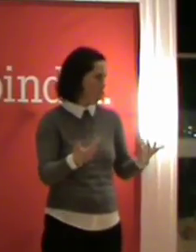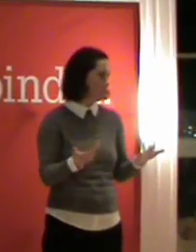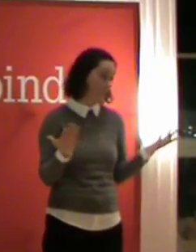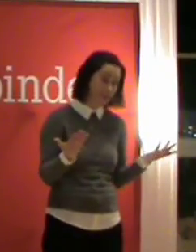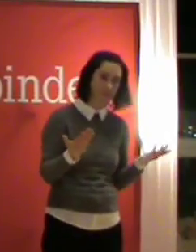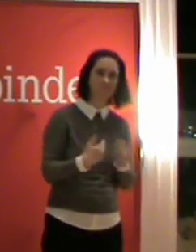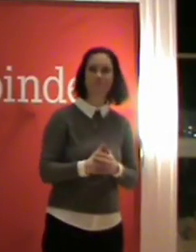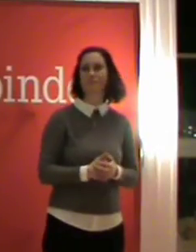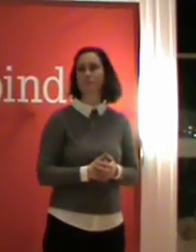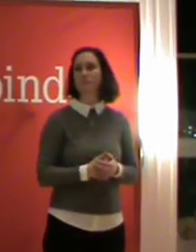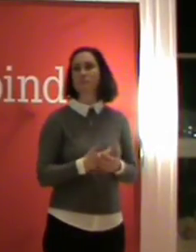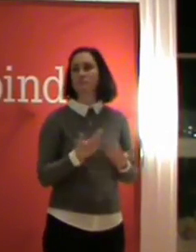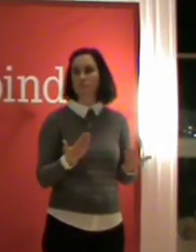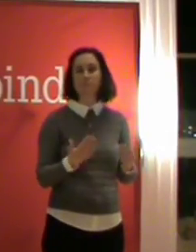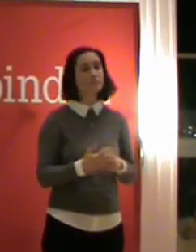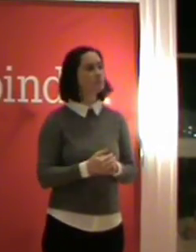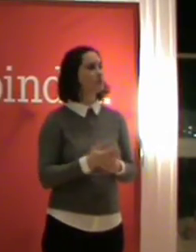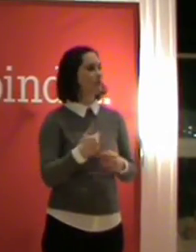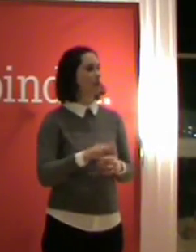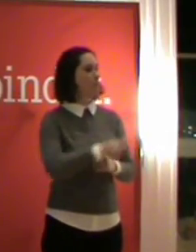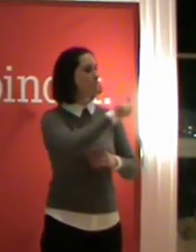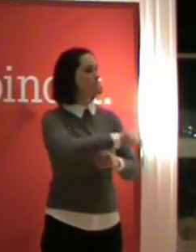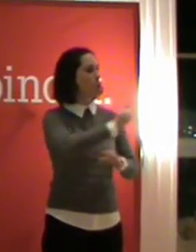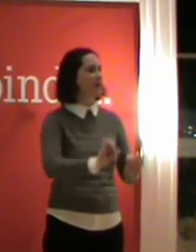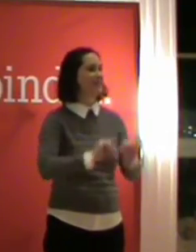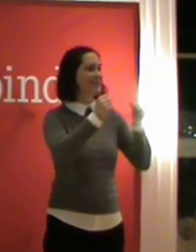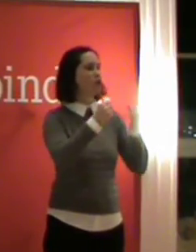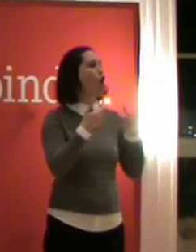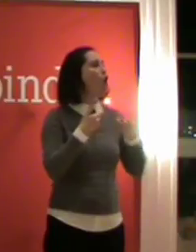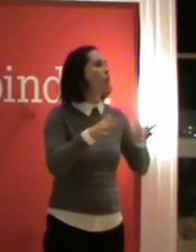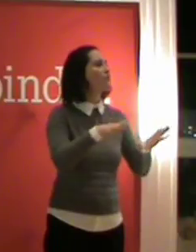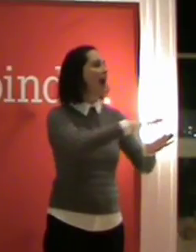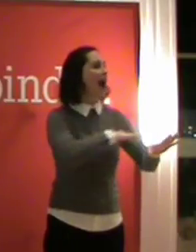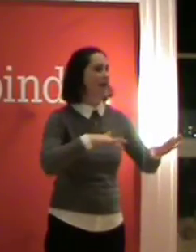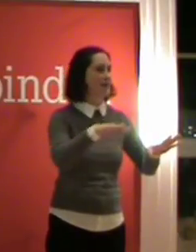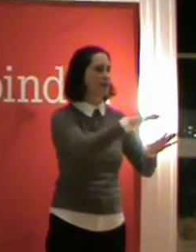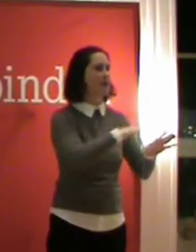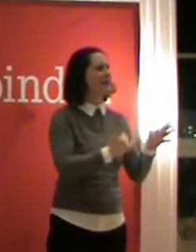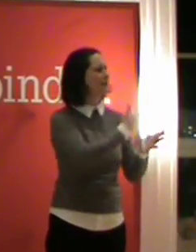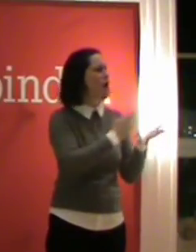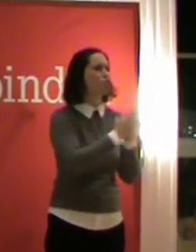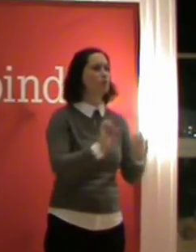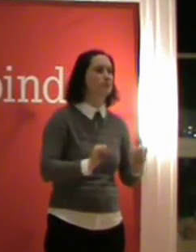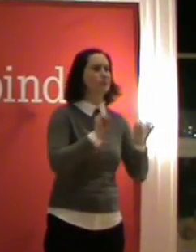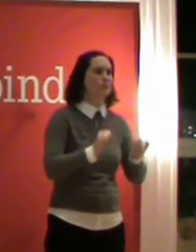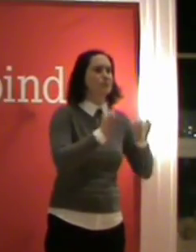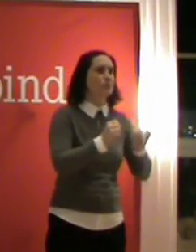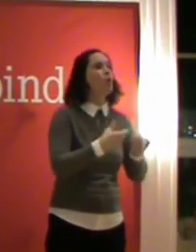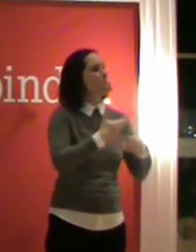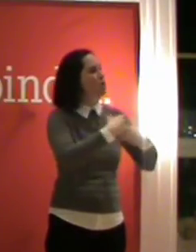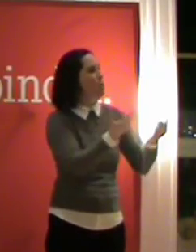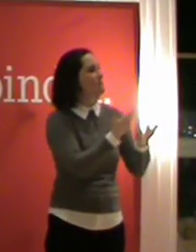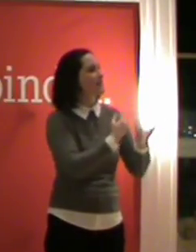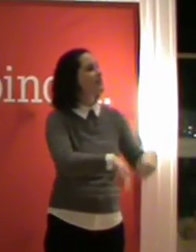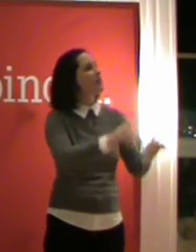war, dass die Bürgerinitiative Offene Heide für ihr jahrelanges Engagement mit dem Friedenspreis der